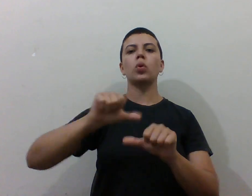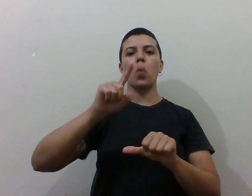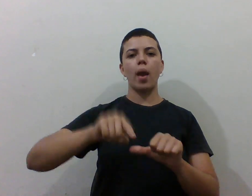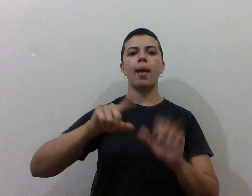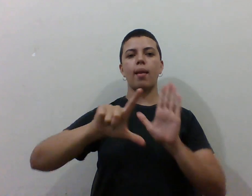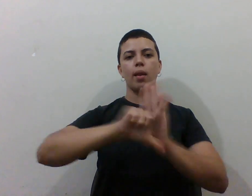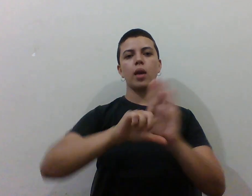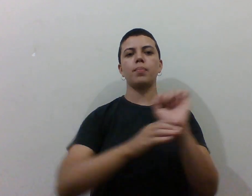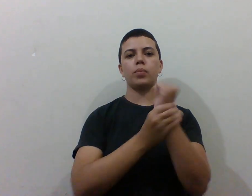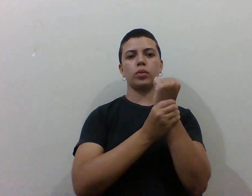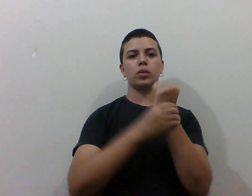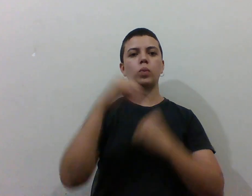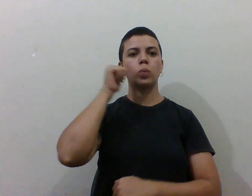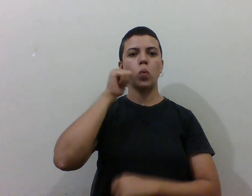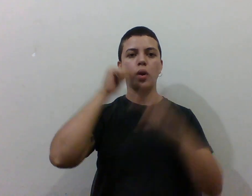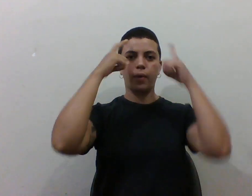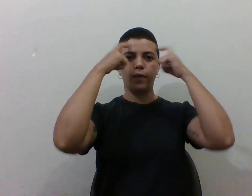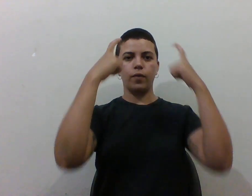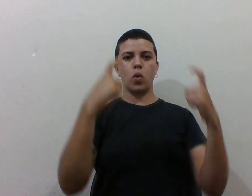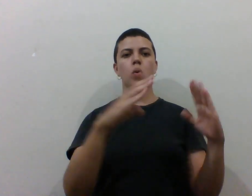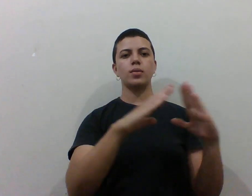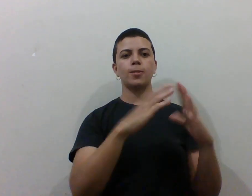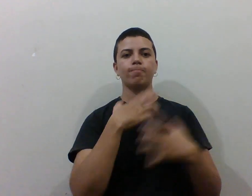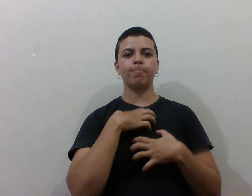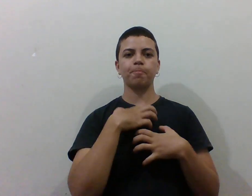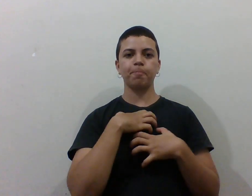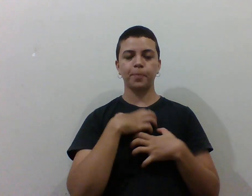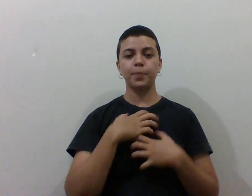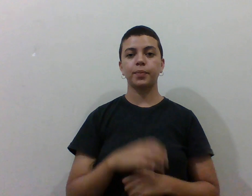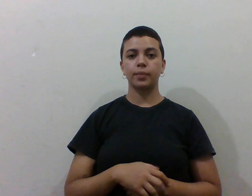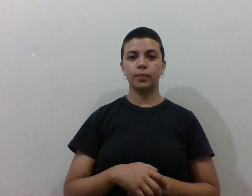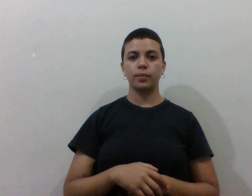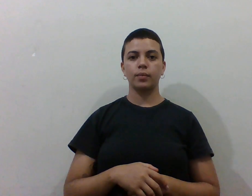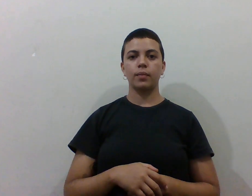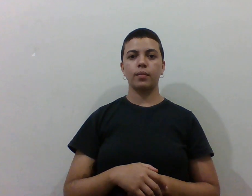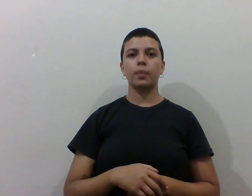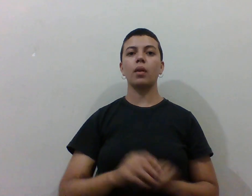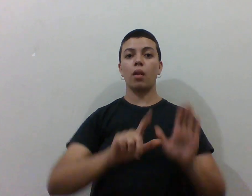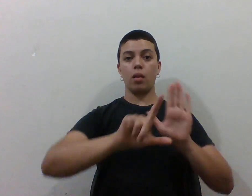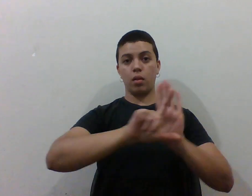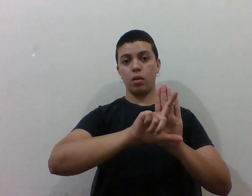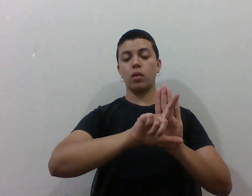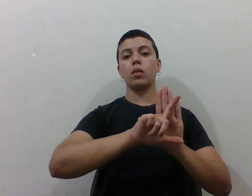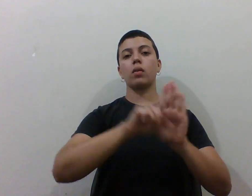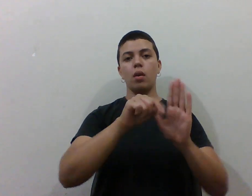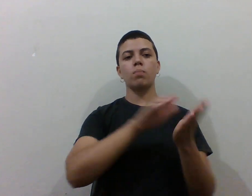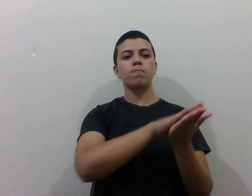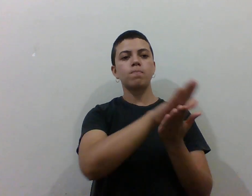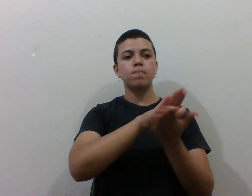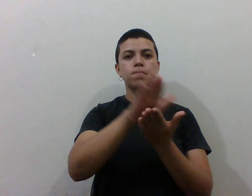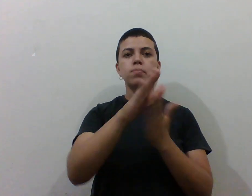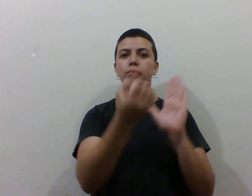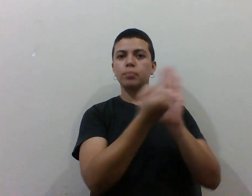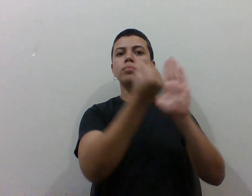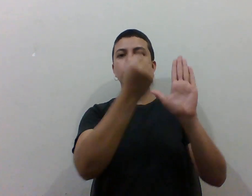vítimas de violência doméstica. E quando a lei Maria da Penha foi publicada, reconhecendo direitos às